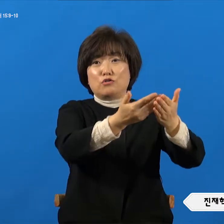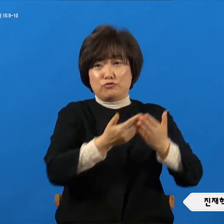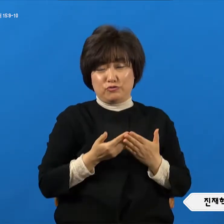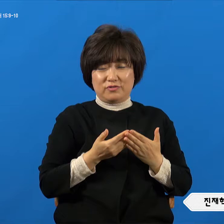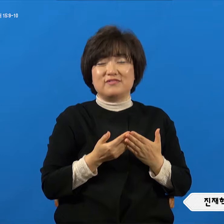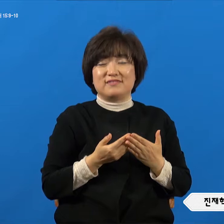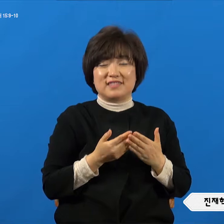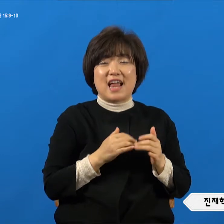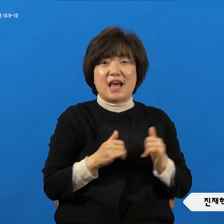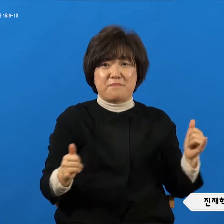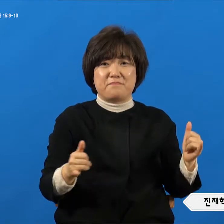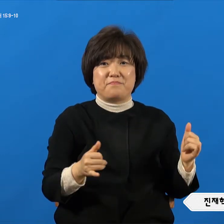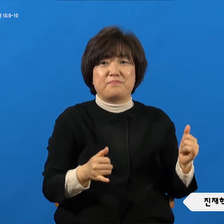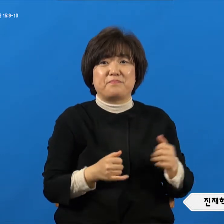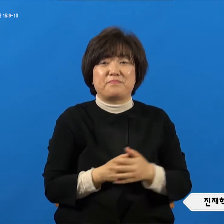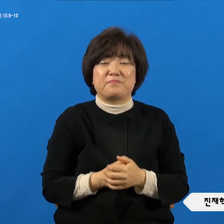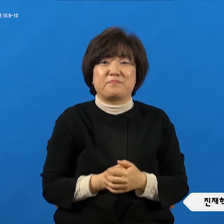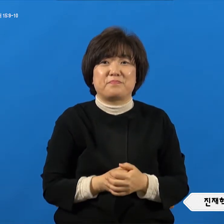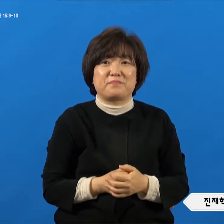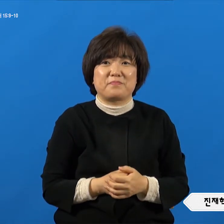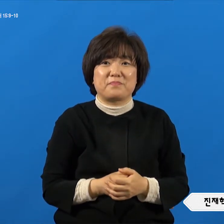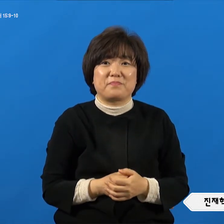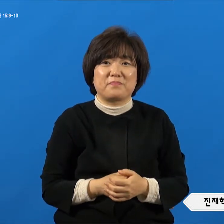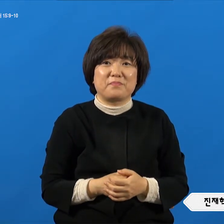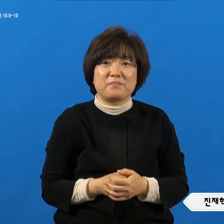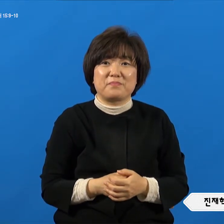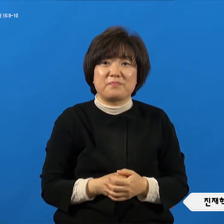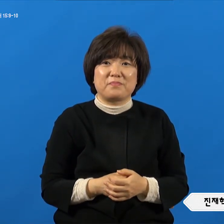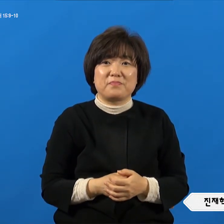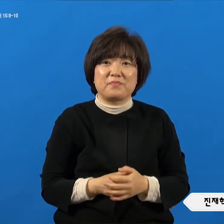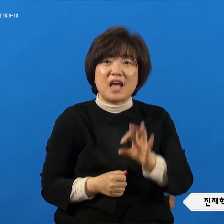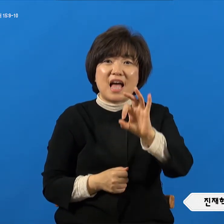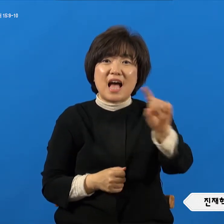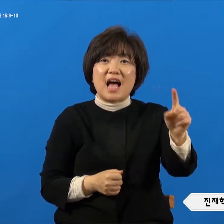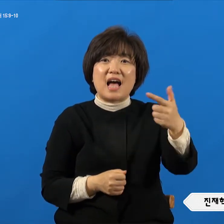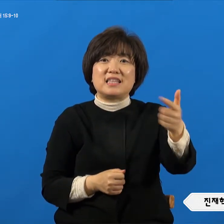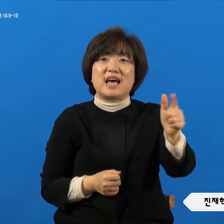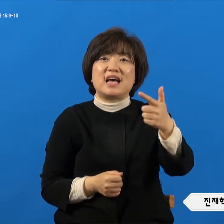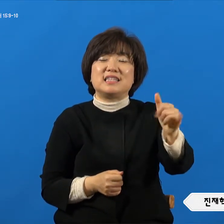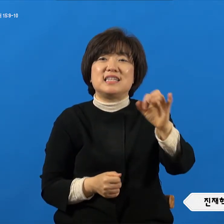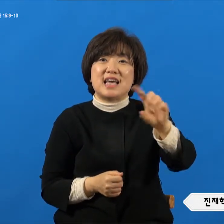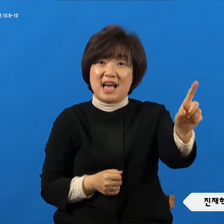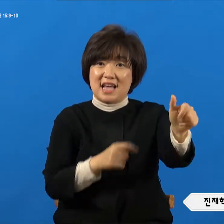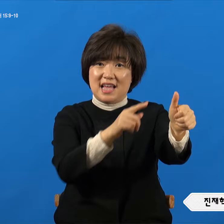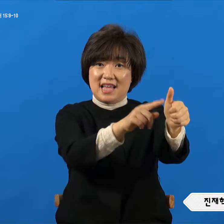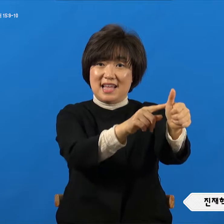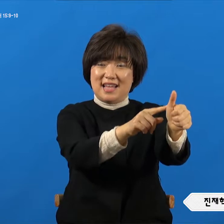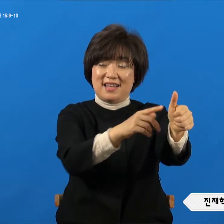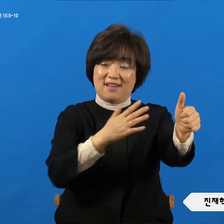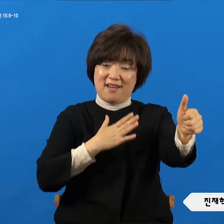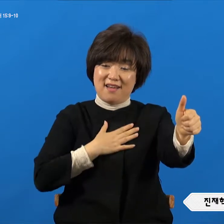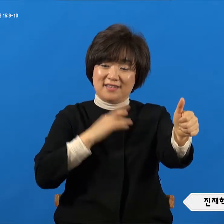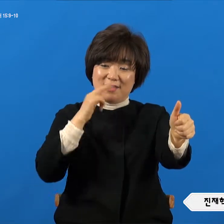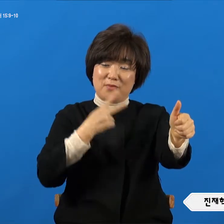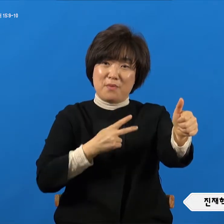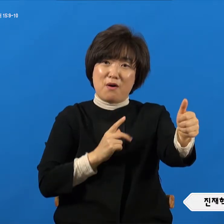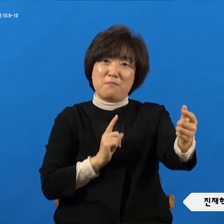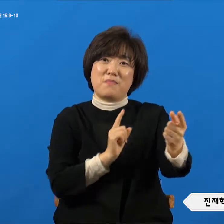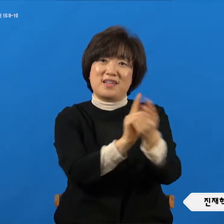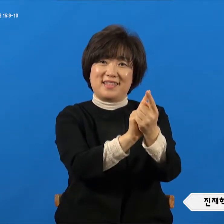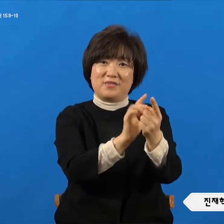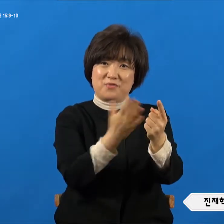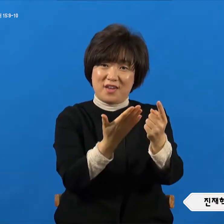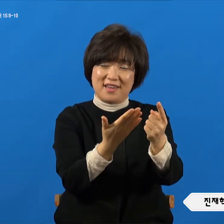사실을 성경은 설명합니다. 아나니아가 바울에게는 있었습니다.